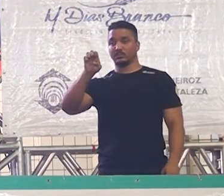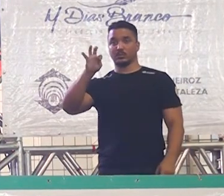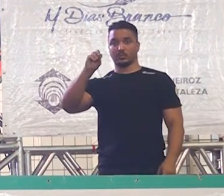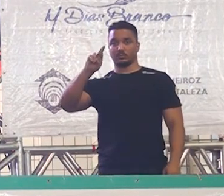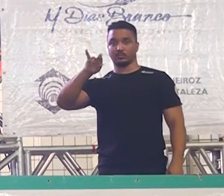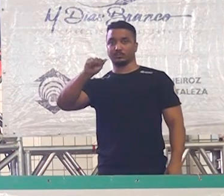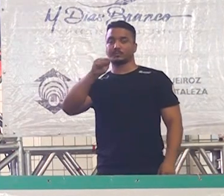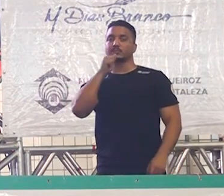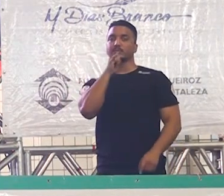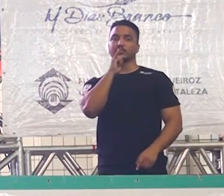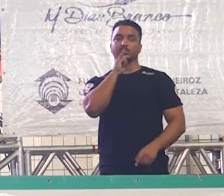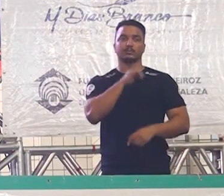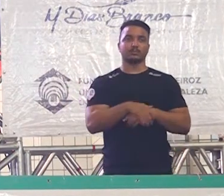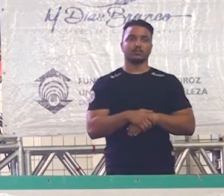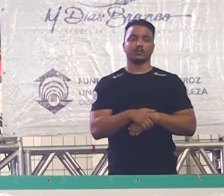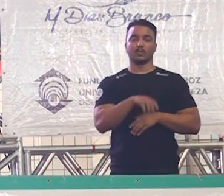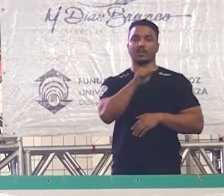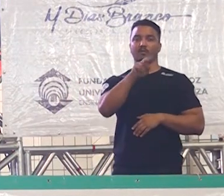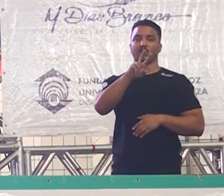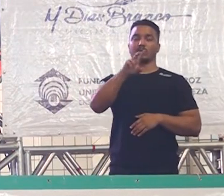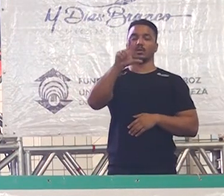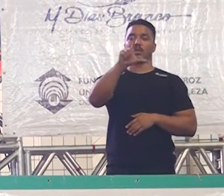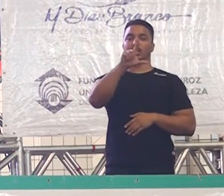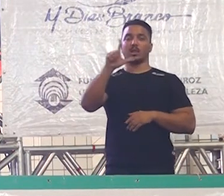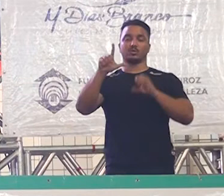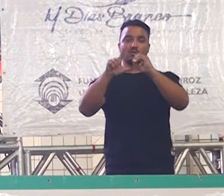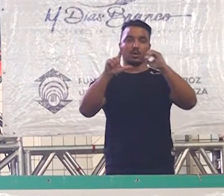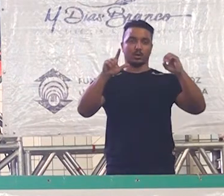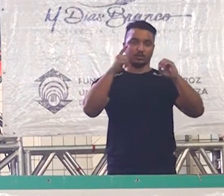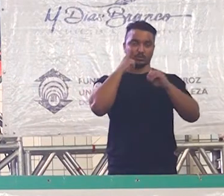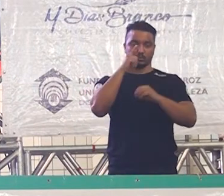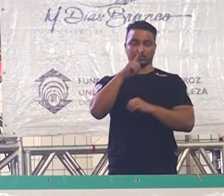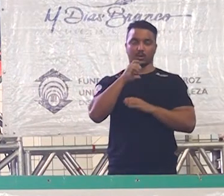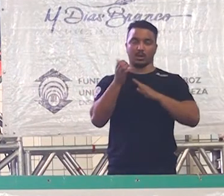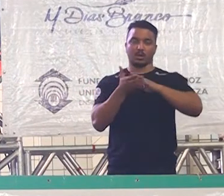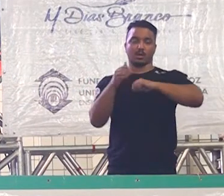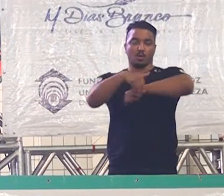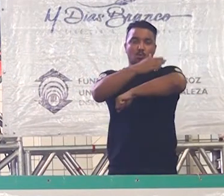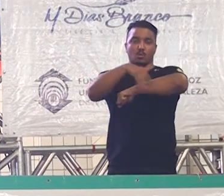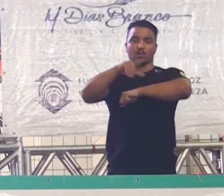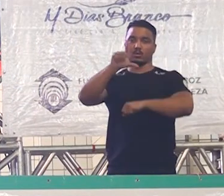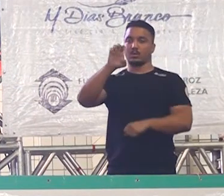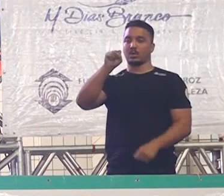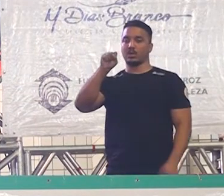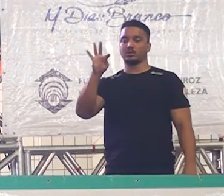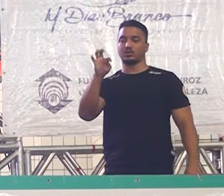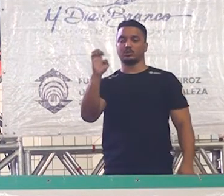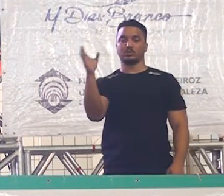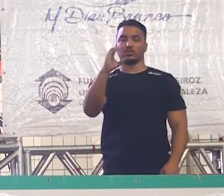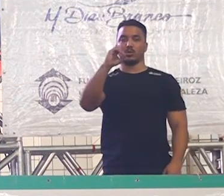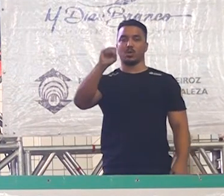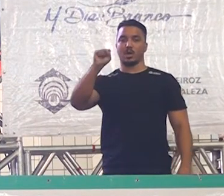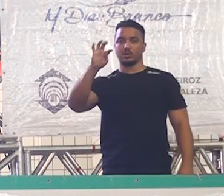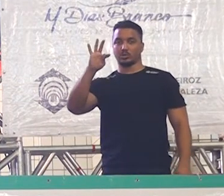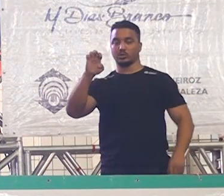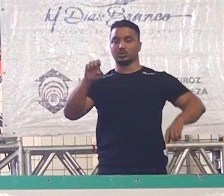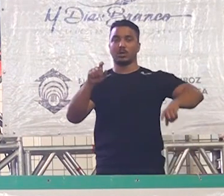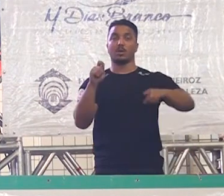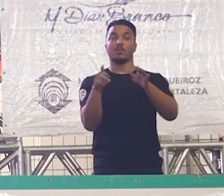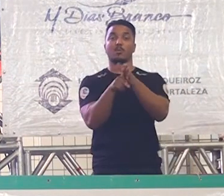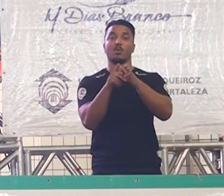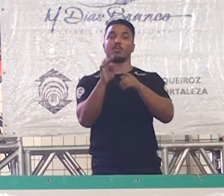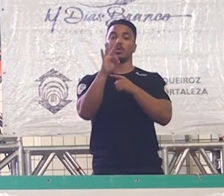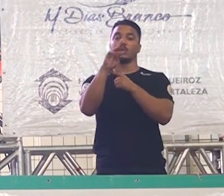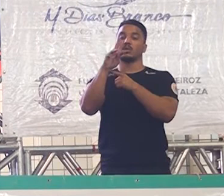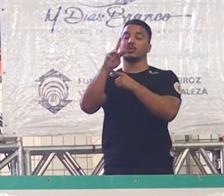um exemplo aqui de uma avenida de Fortaleza, Avenida Leste-Oeste. Quando a gente fala para você que a avenida é leste-oeste, eu estou te dizendo que a